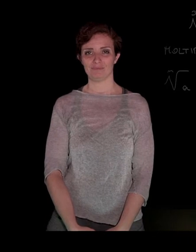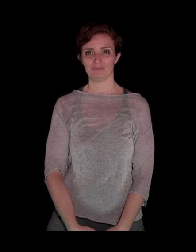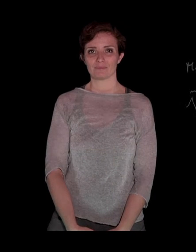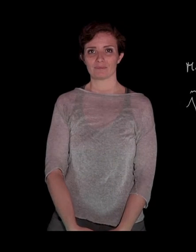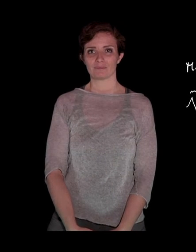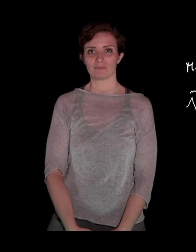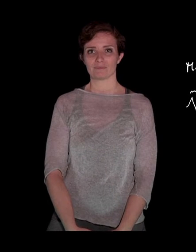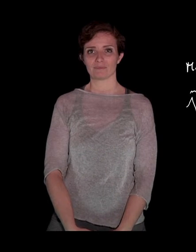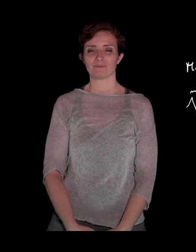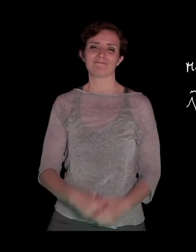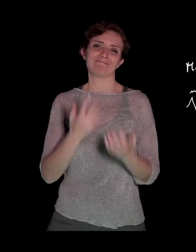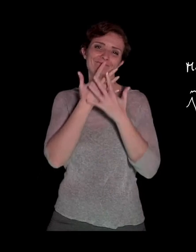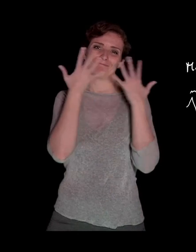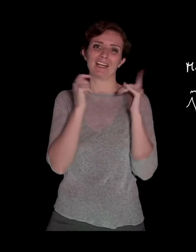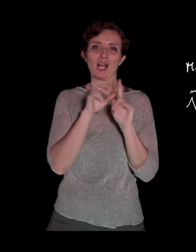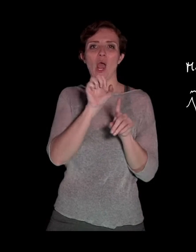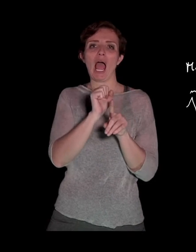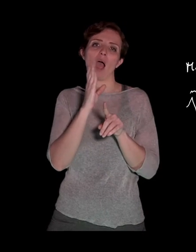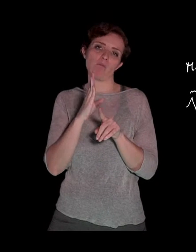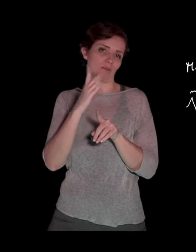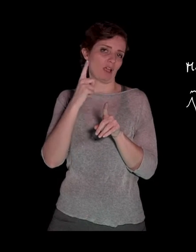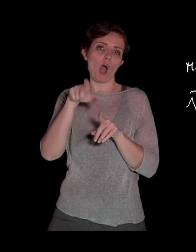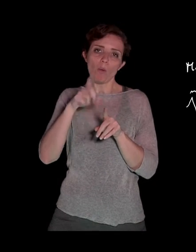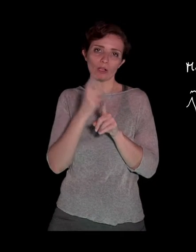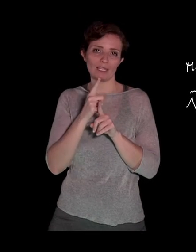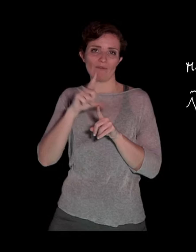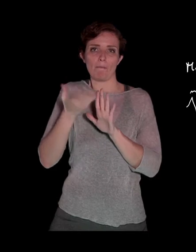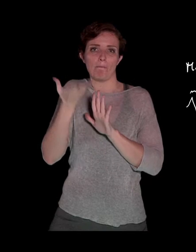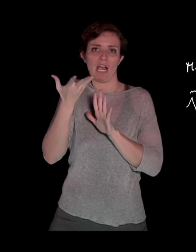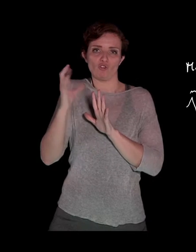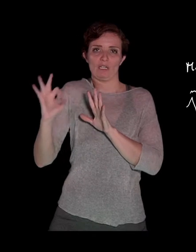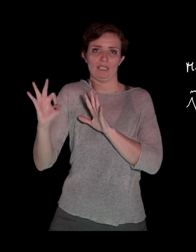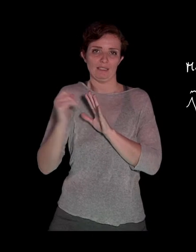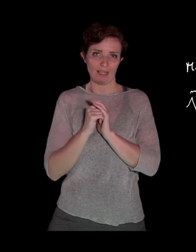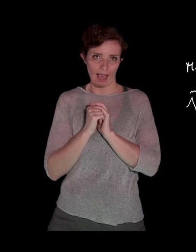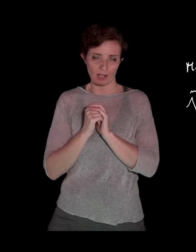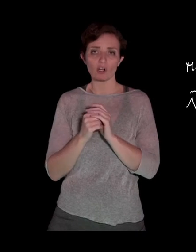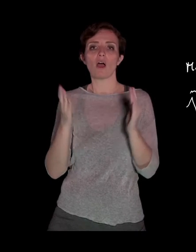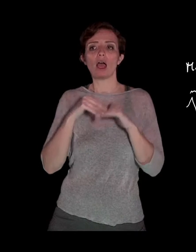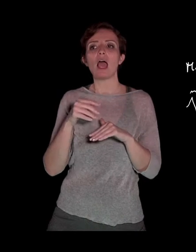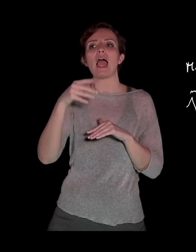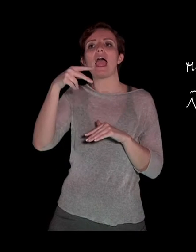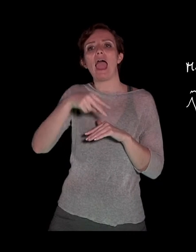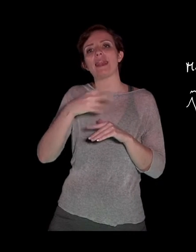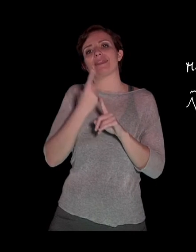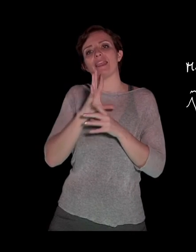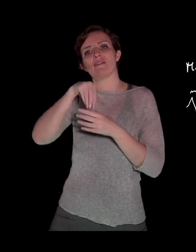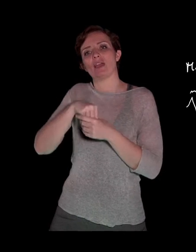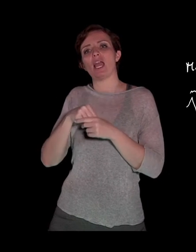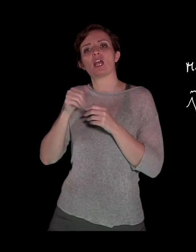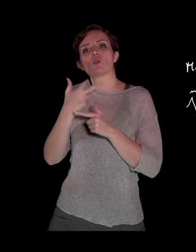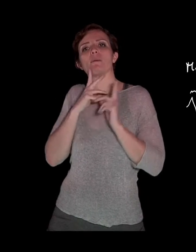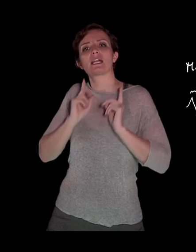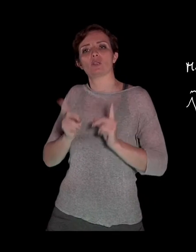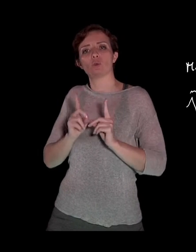ovviamente sempre a e b maggiori quali 0 ricordiamo che siamo in e 30 più ed n appartenente ai numeri naturali meno lo